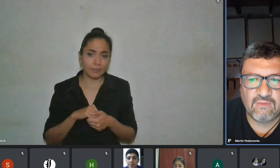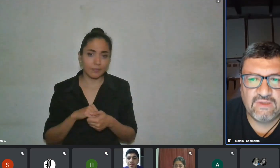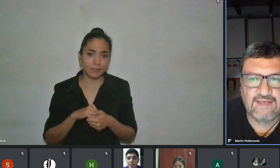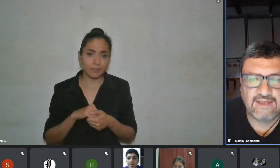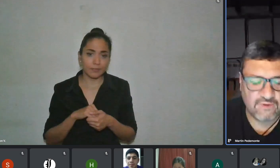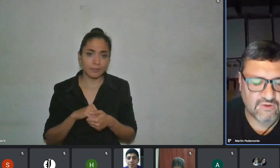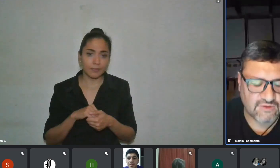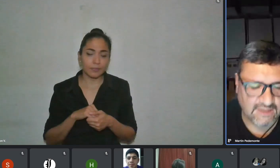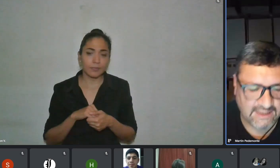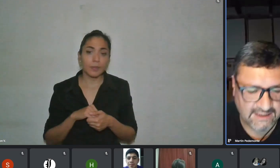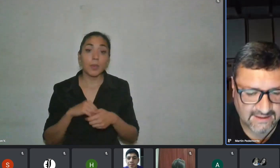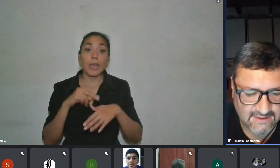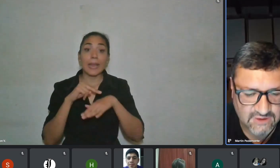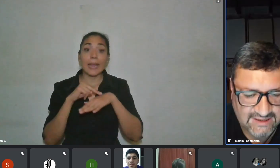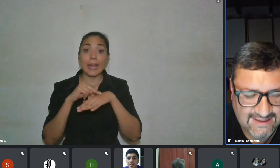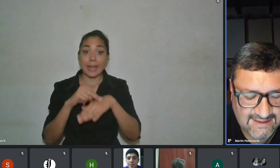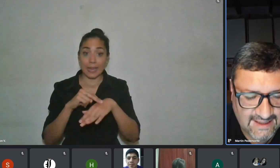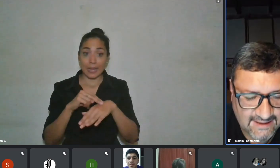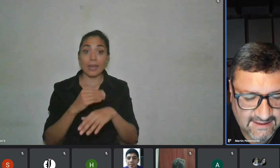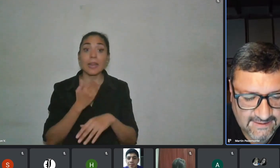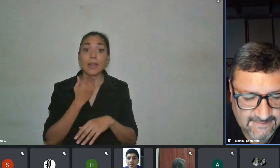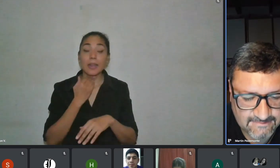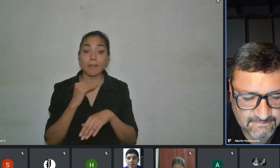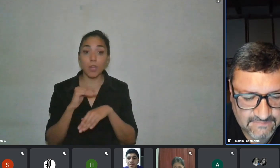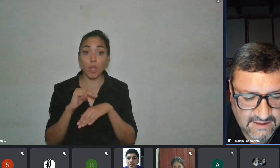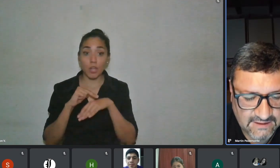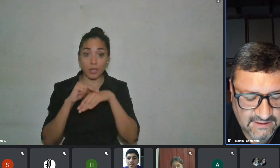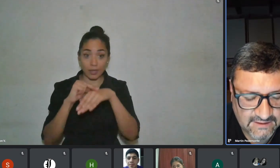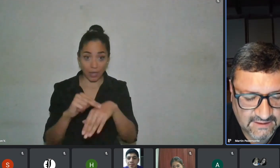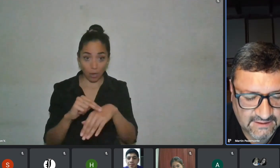que recomendar libros, yo te diría,